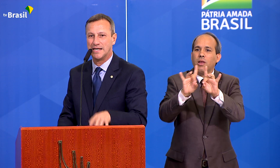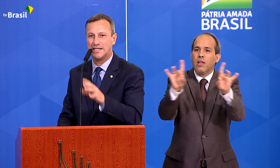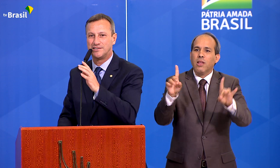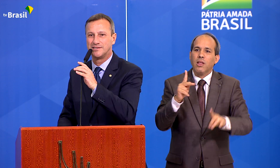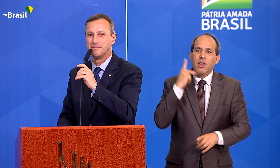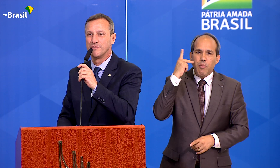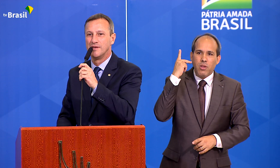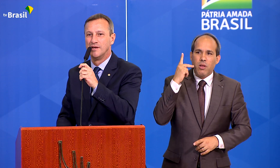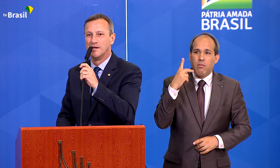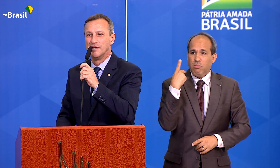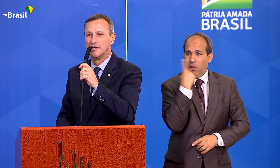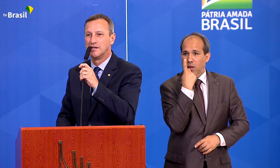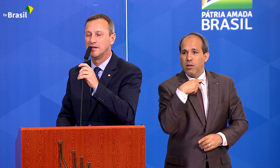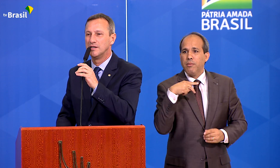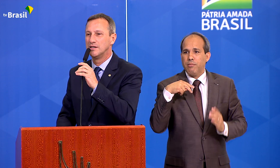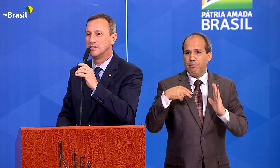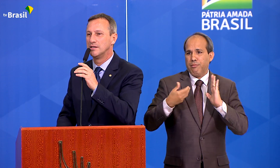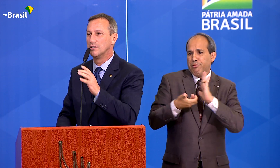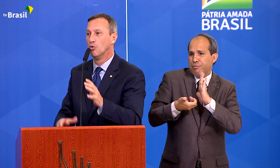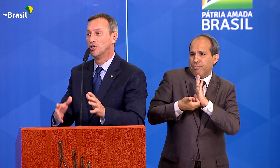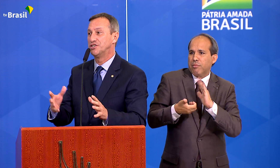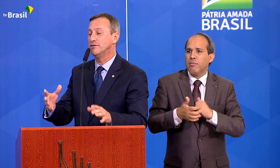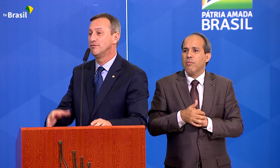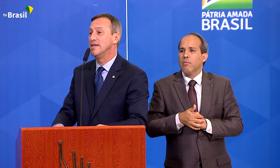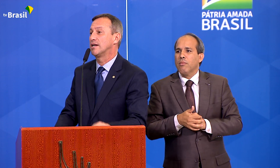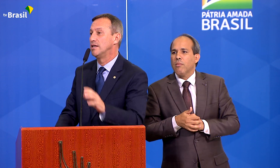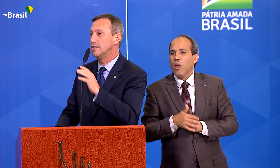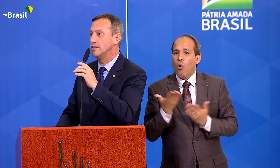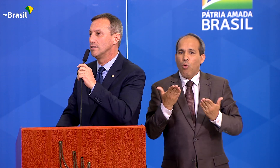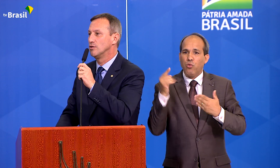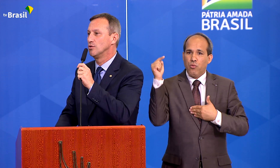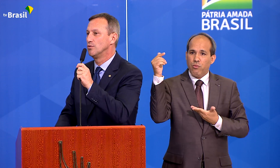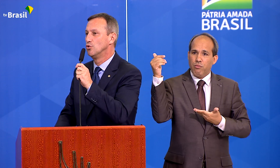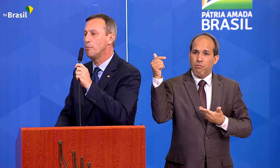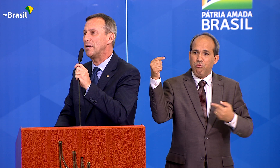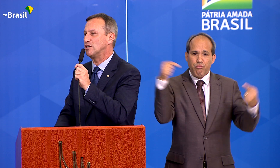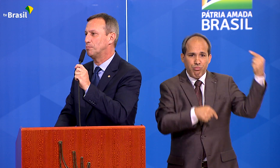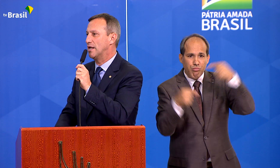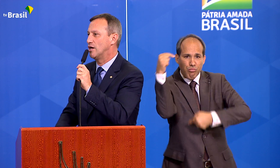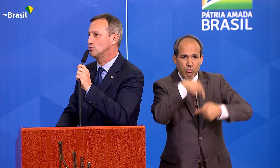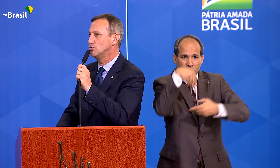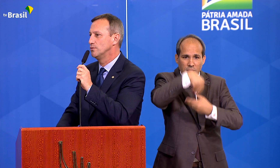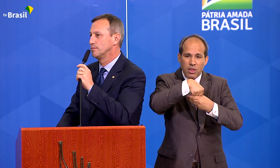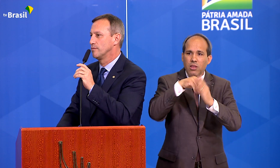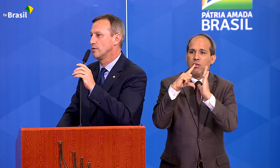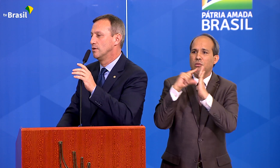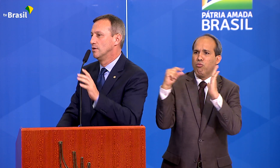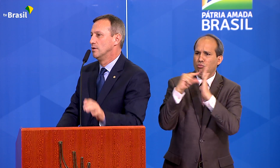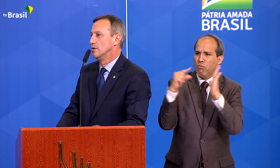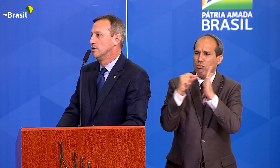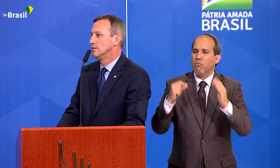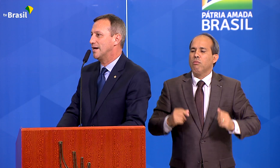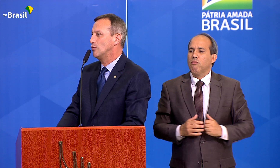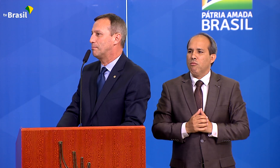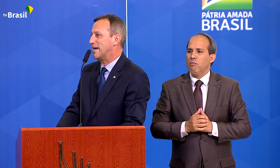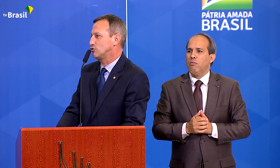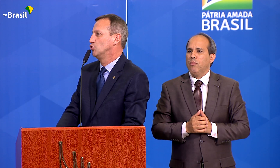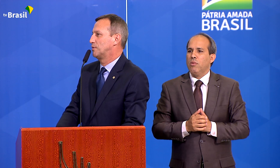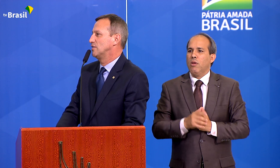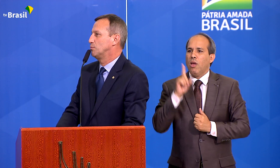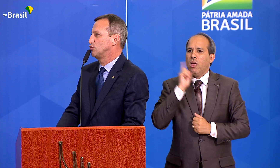parlamentares que hoje vem aqui no palácio Planalto me